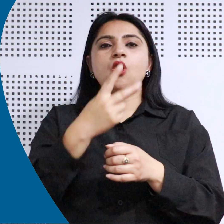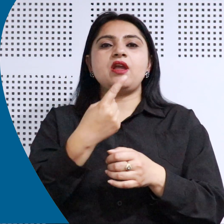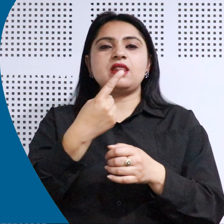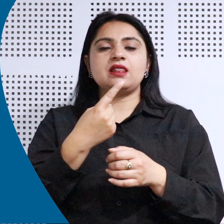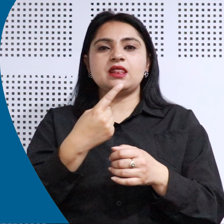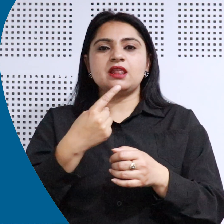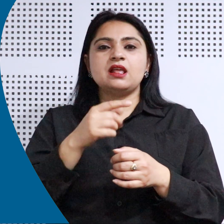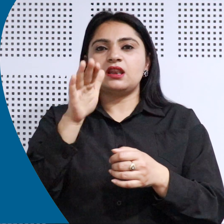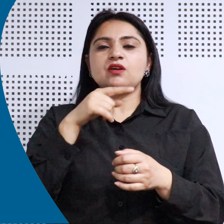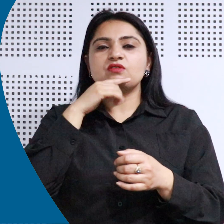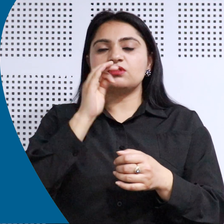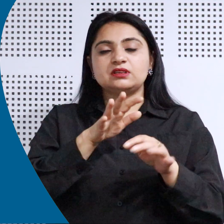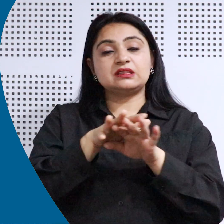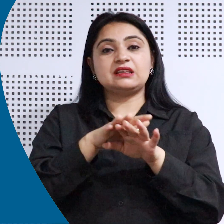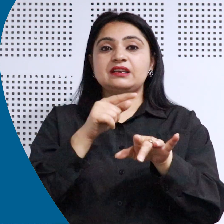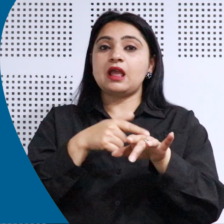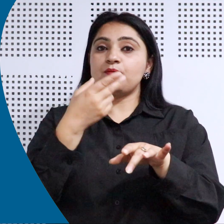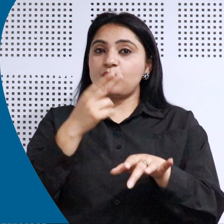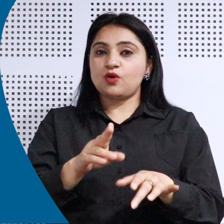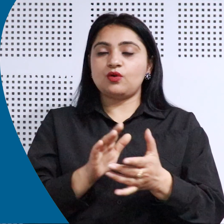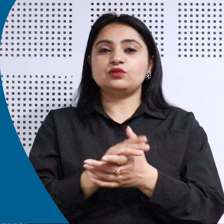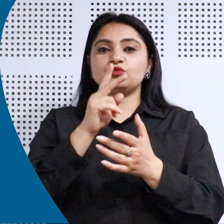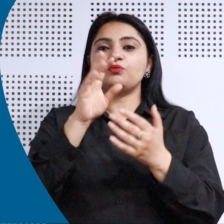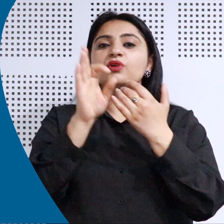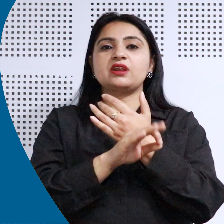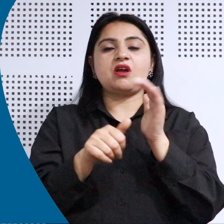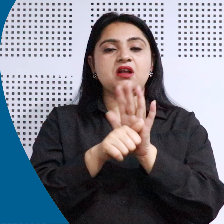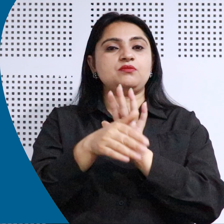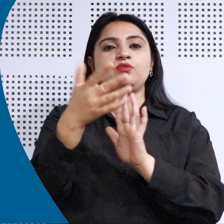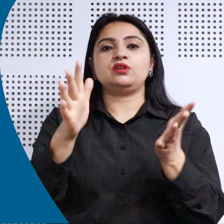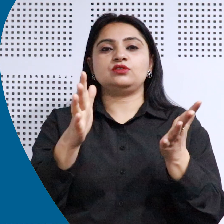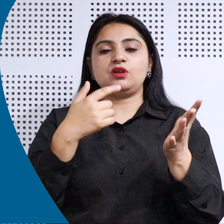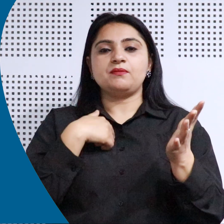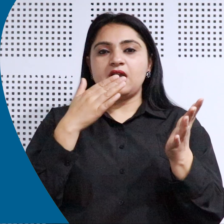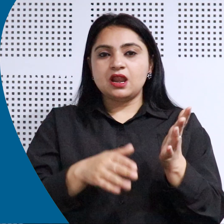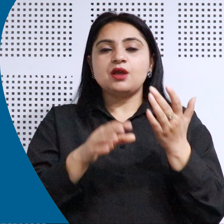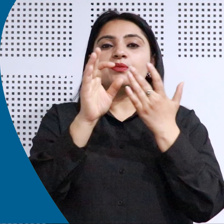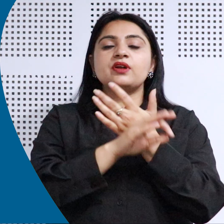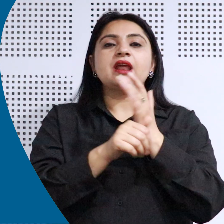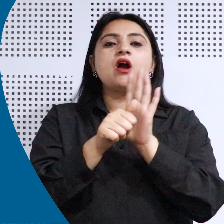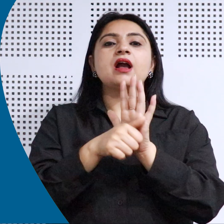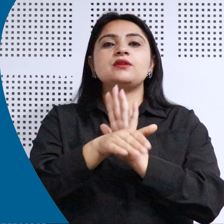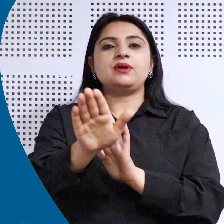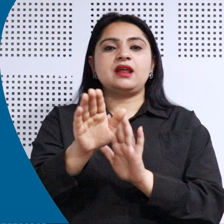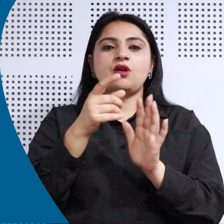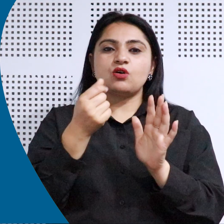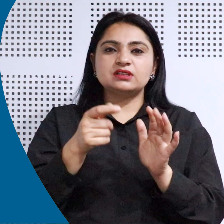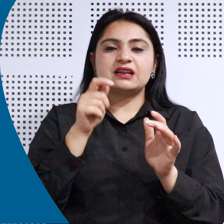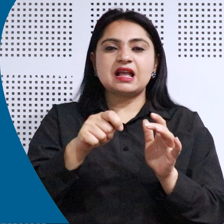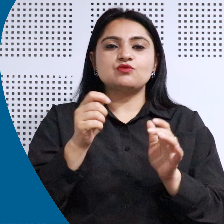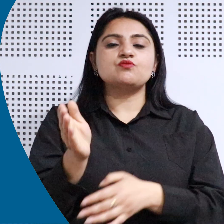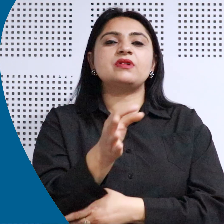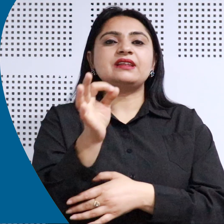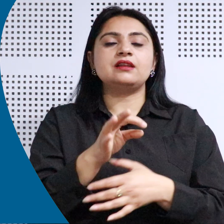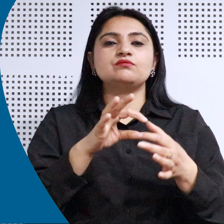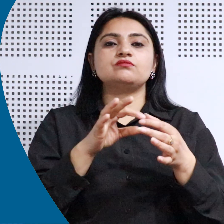धेरै साथीहरू बन्दी भएका थिए, त्यो ल्याउन नसकेको, त्यो प्रक्रिया पनि अगाडि बढेको थिएन। मैले प्रक्रिया अगाडि बढाएर अर्थ र चाहिँ कानुन मन्त्रालयमा